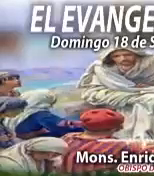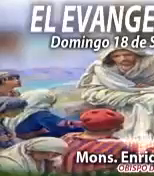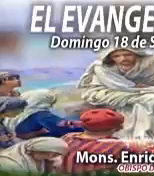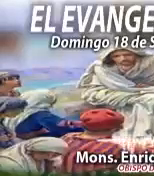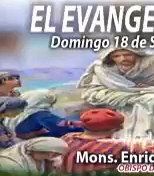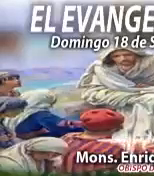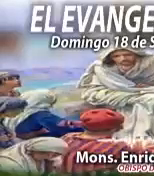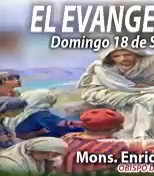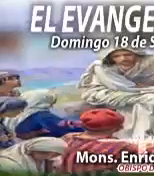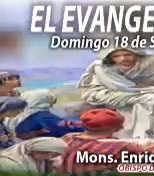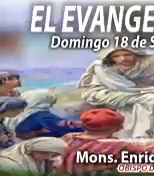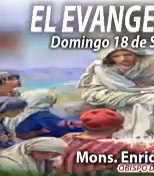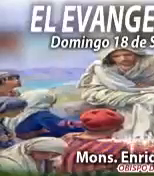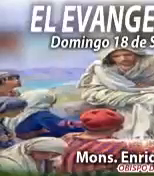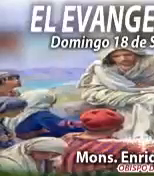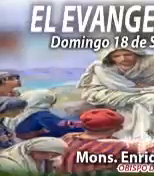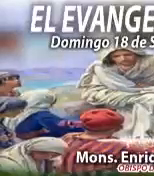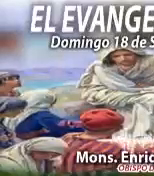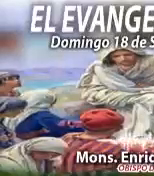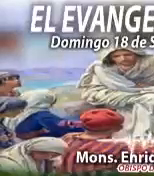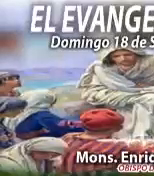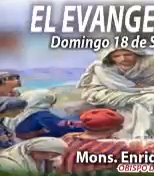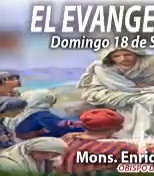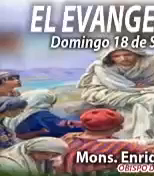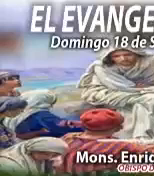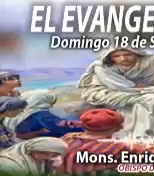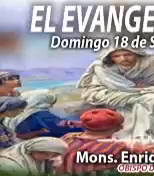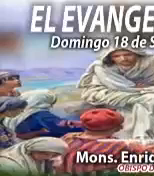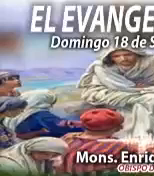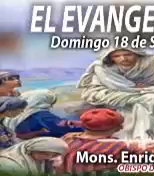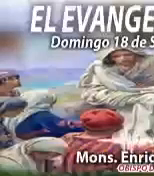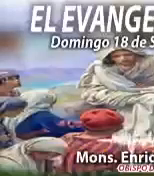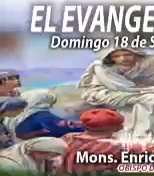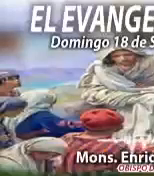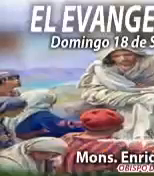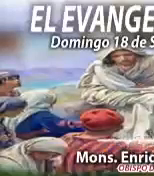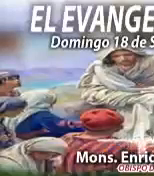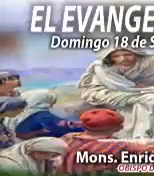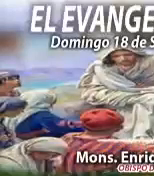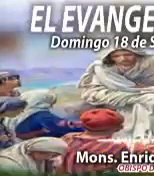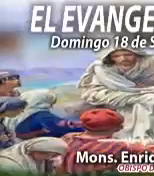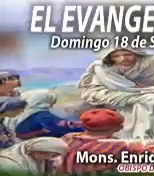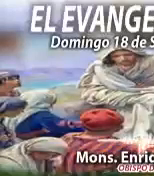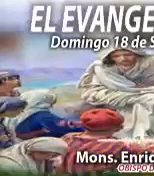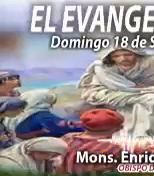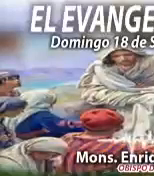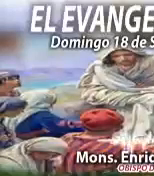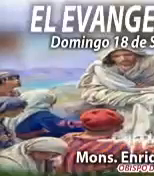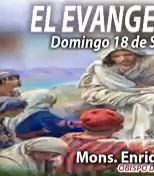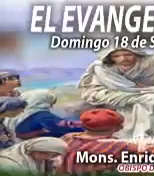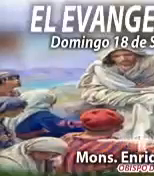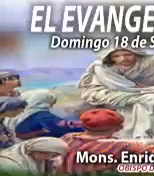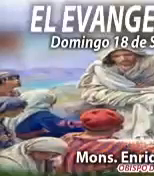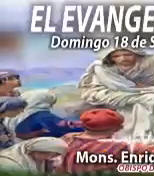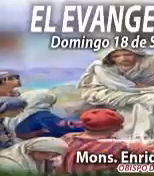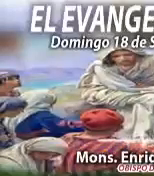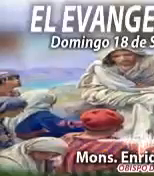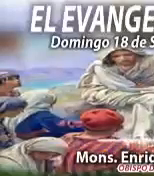día a día, alimentándonos de la palabra del Señor. En la voz de Monseñor Enrique